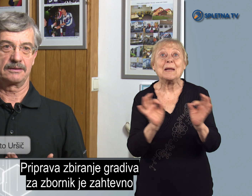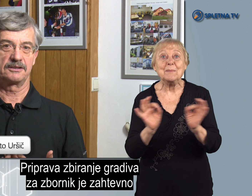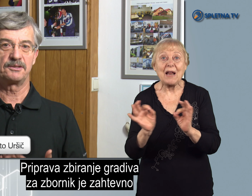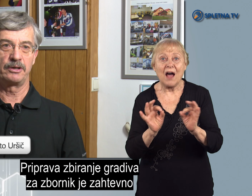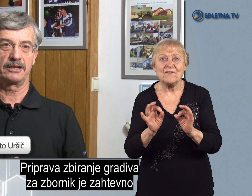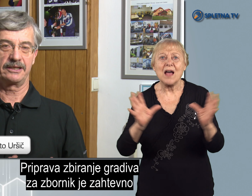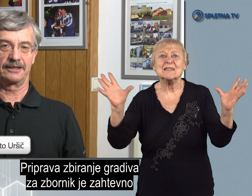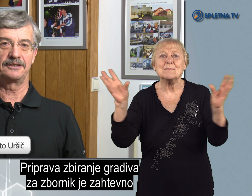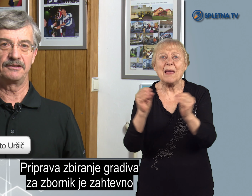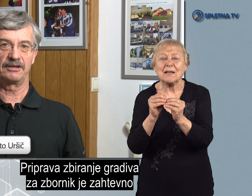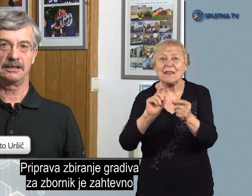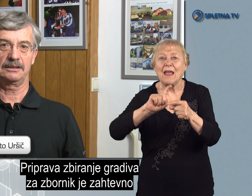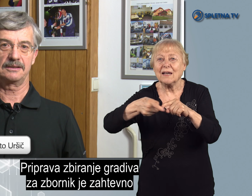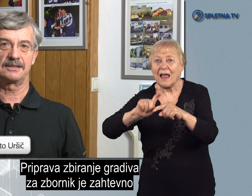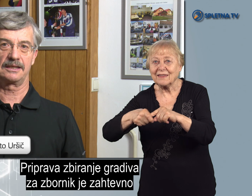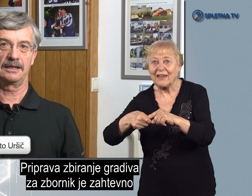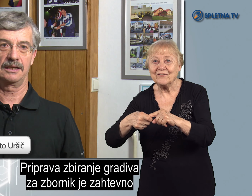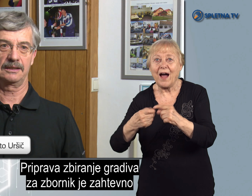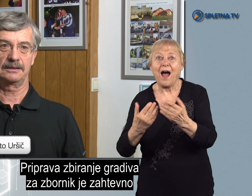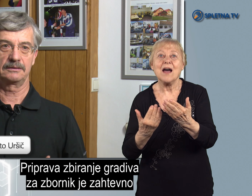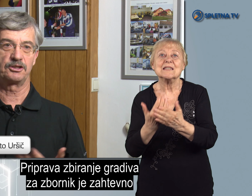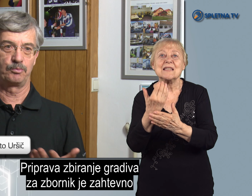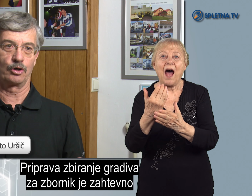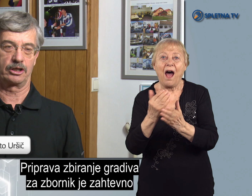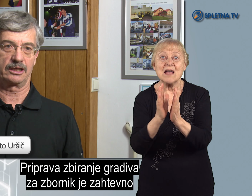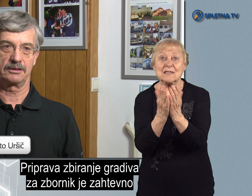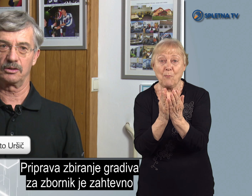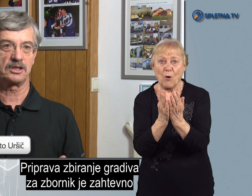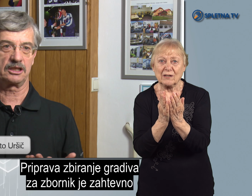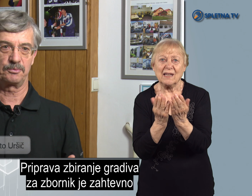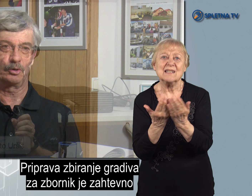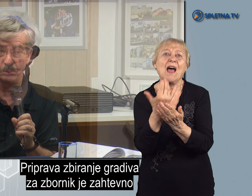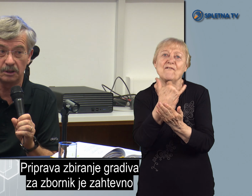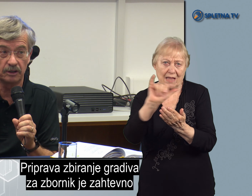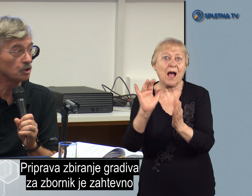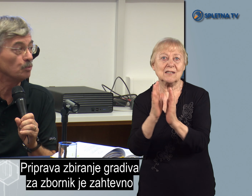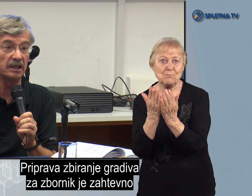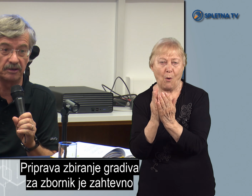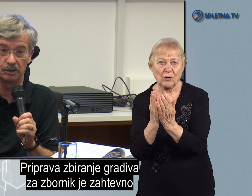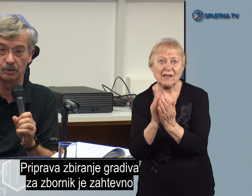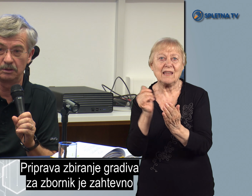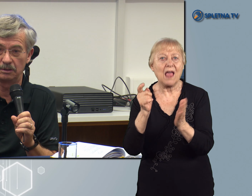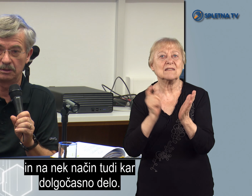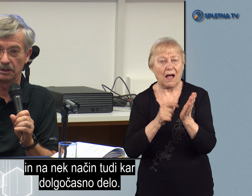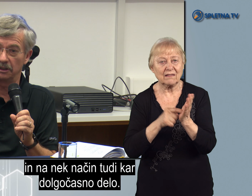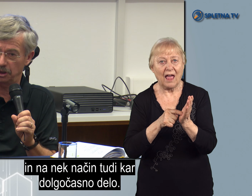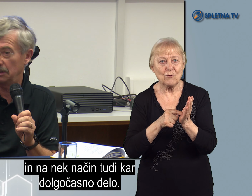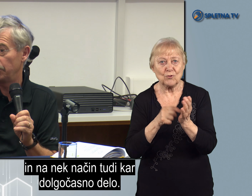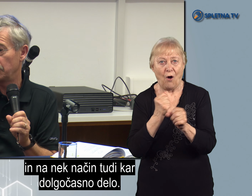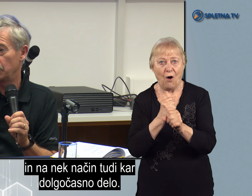Priprava, zbiranje gradiva za zbornik, za vsak zbornik je zahtevno in na nek